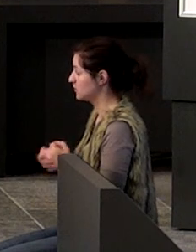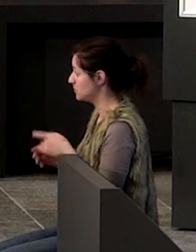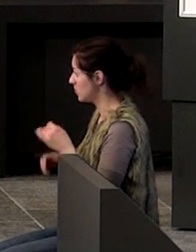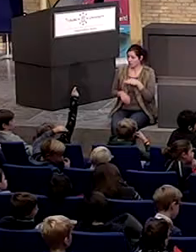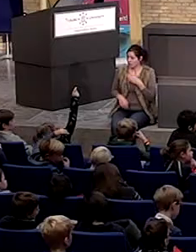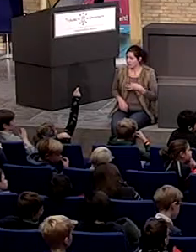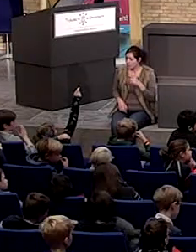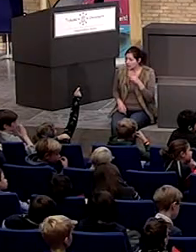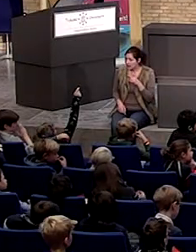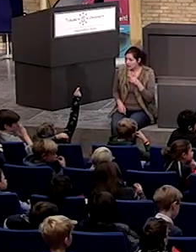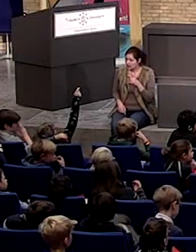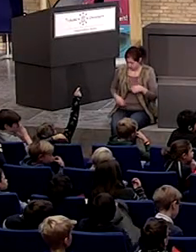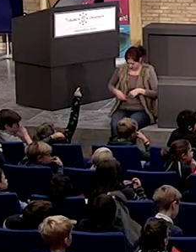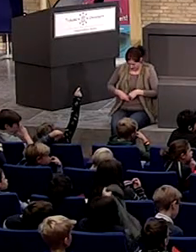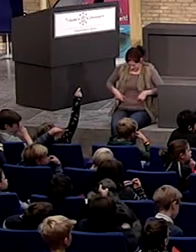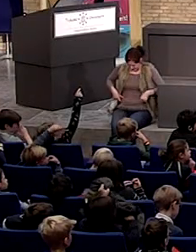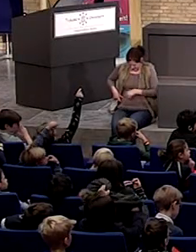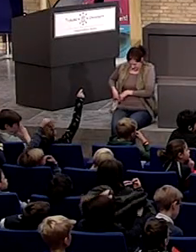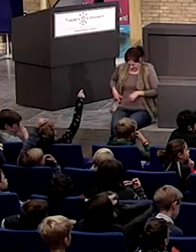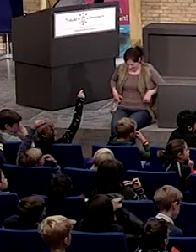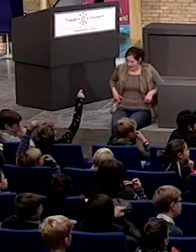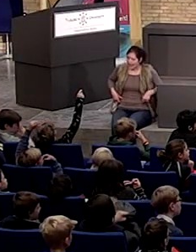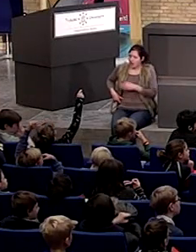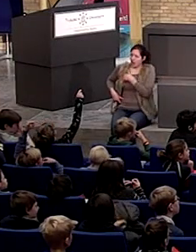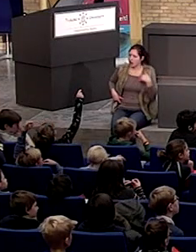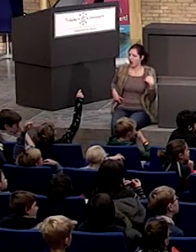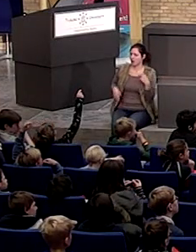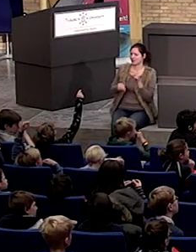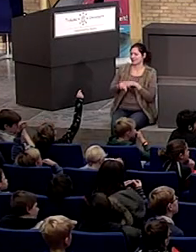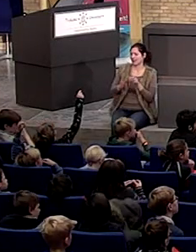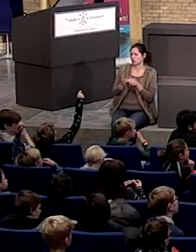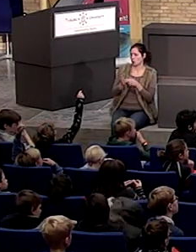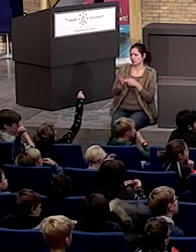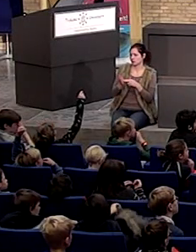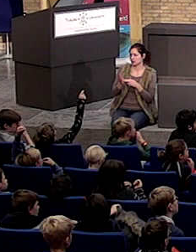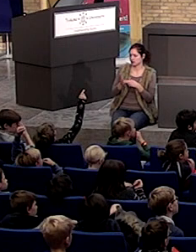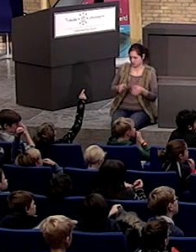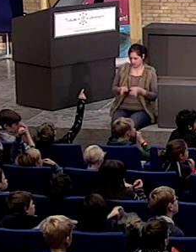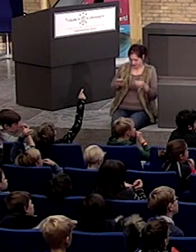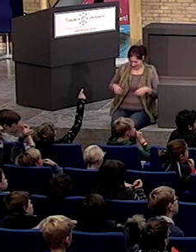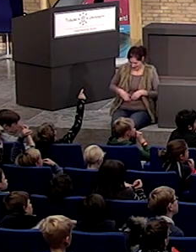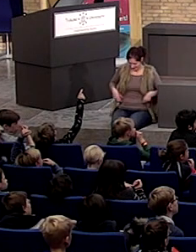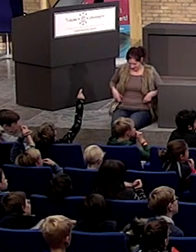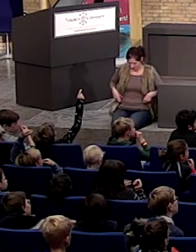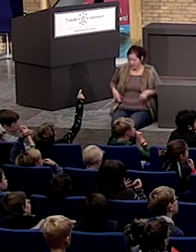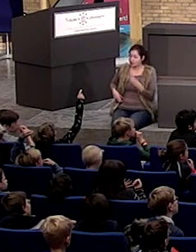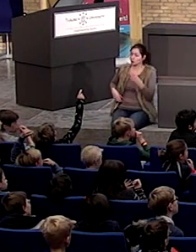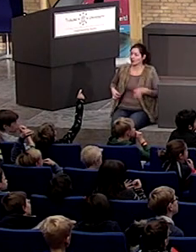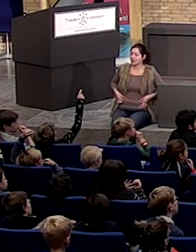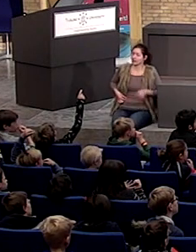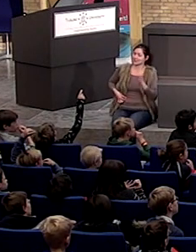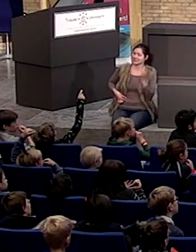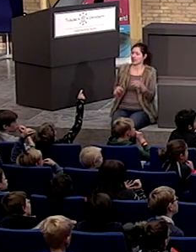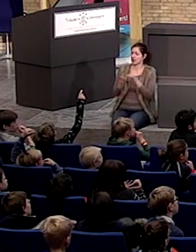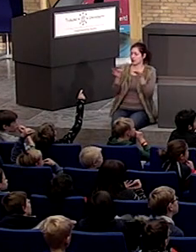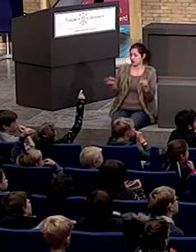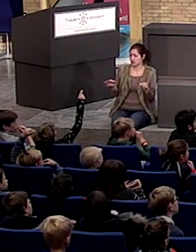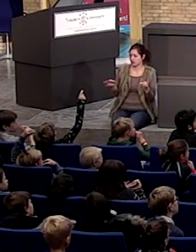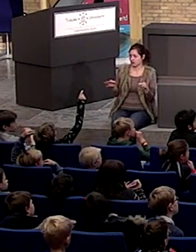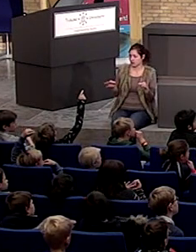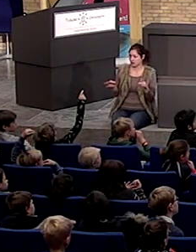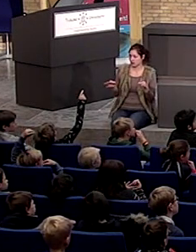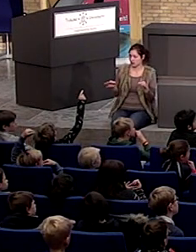voordelen. Die grote snee duurt veel langer om te genezen dan die twee kleine gaatjes. Met die grote snee in je buik was je makkelijk